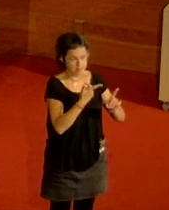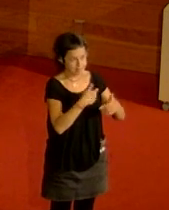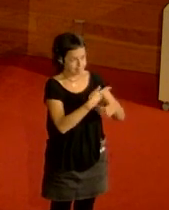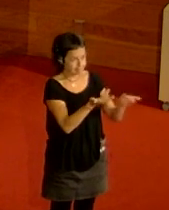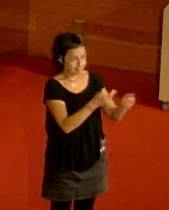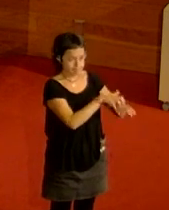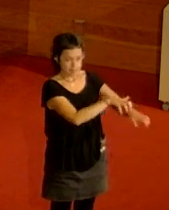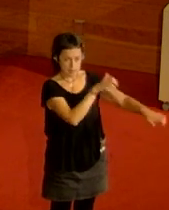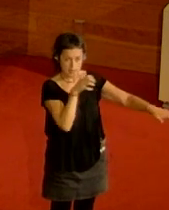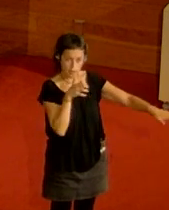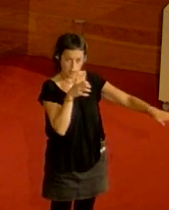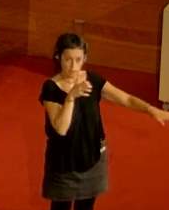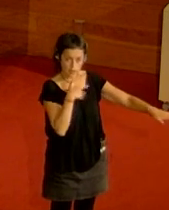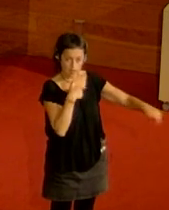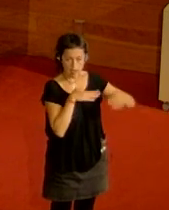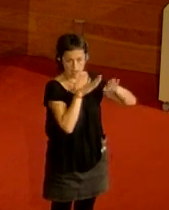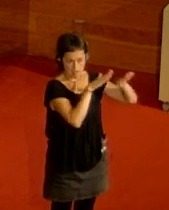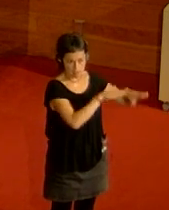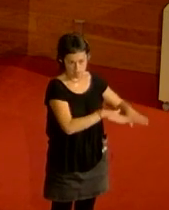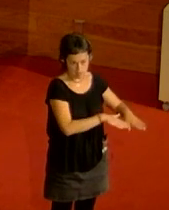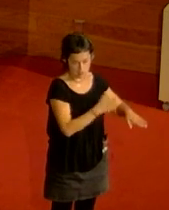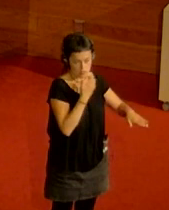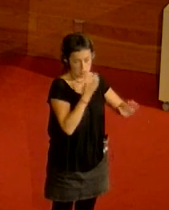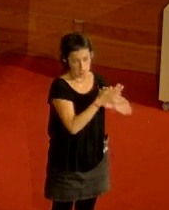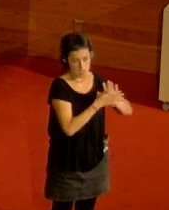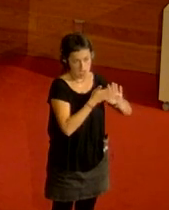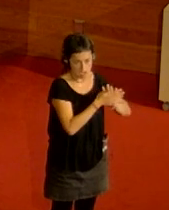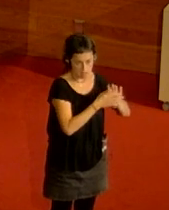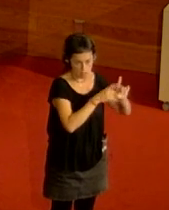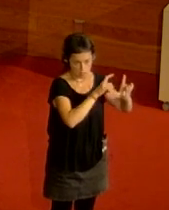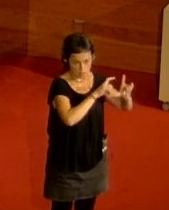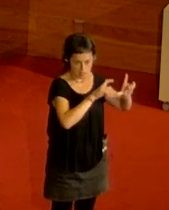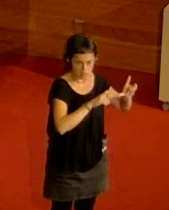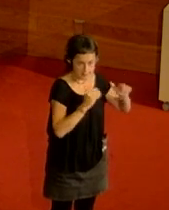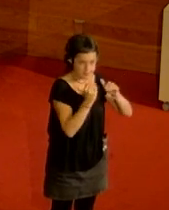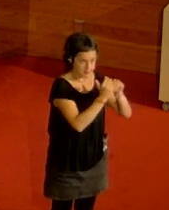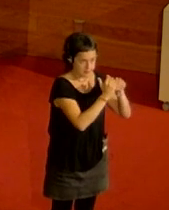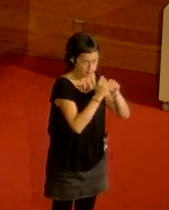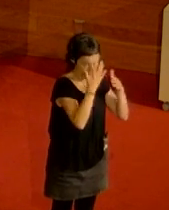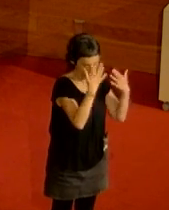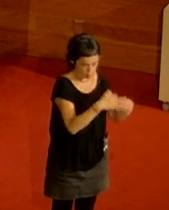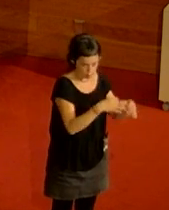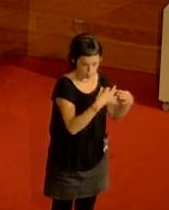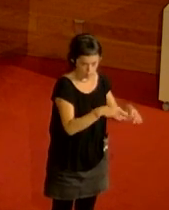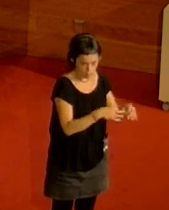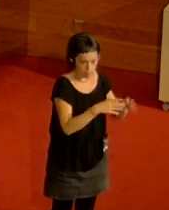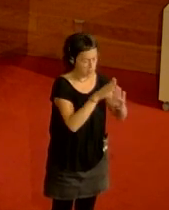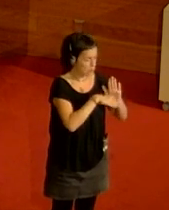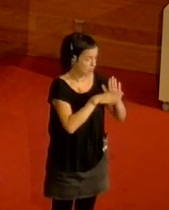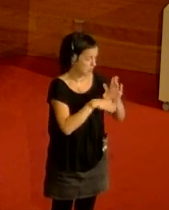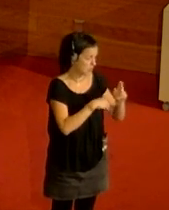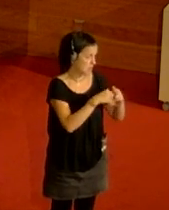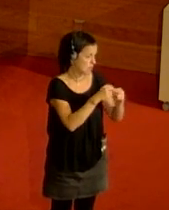prevalece cuando hablamos de las lógicas estadísticas y cuantificadoras sobre las que se construye también la programación